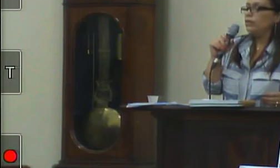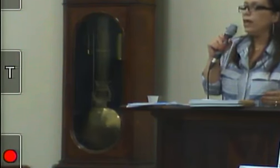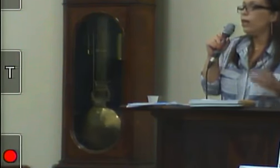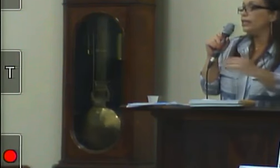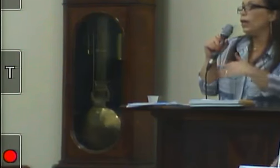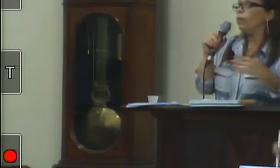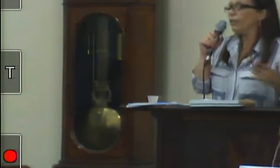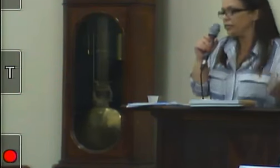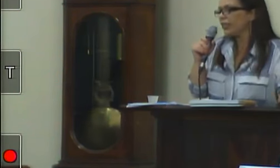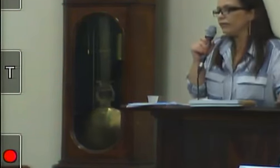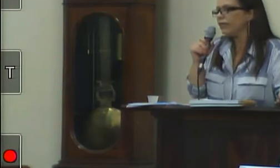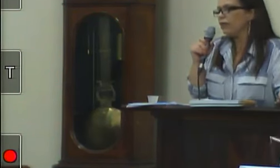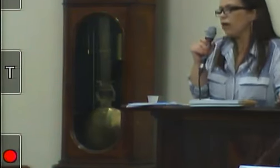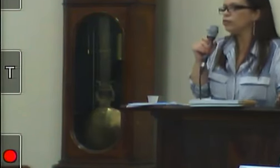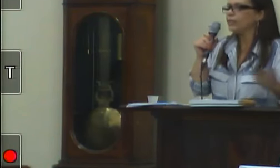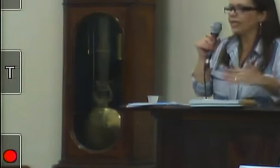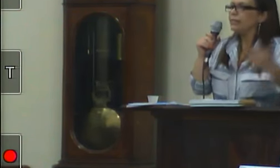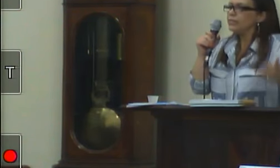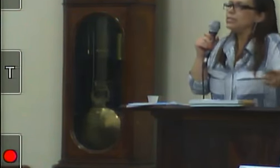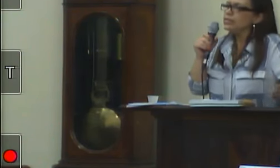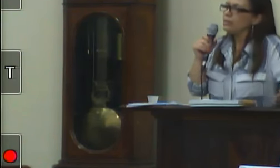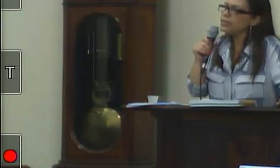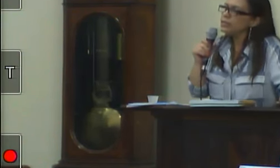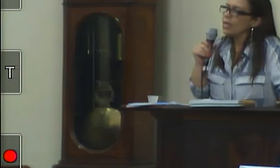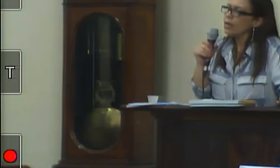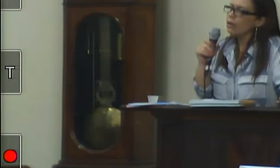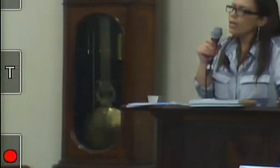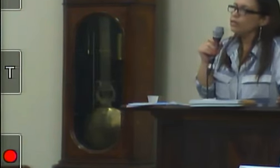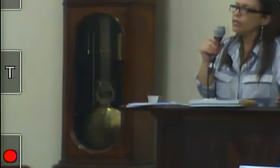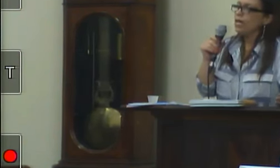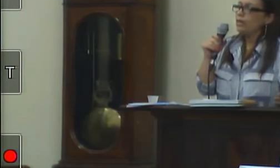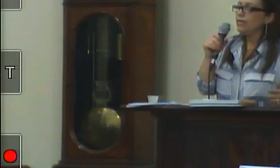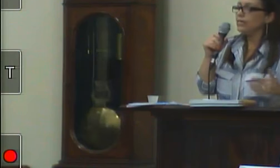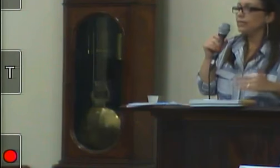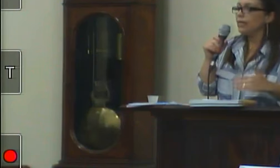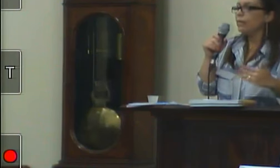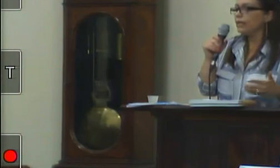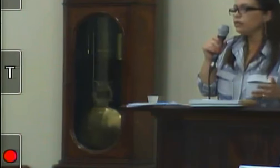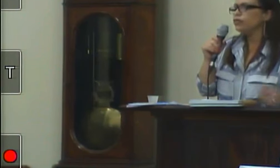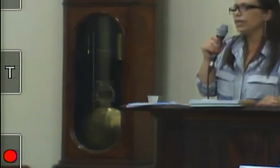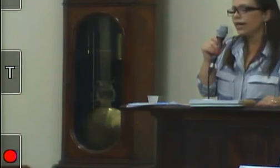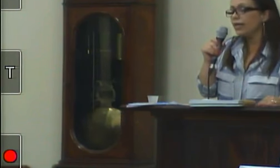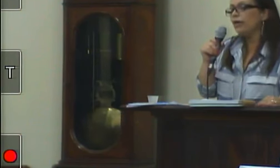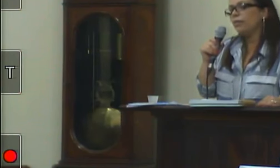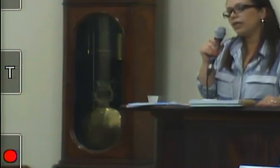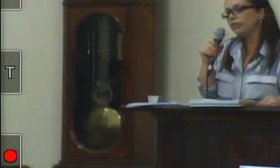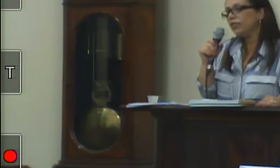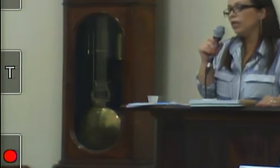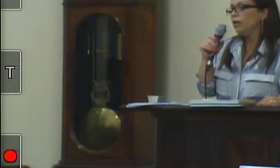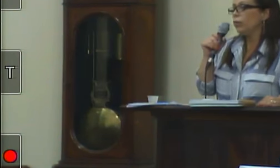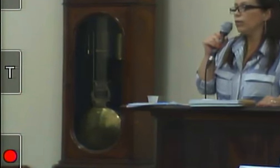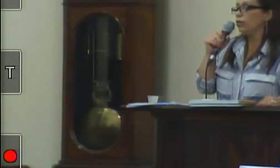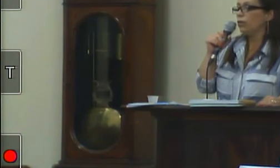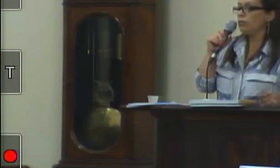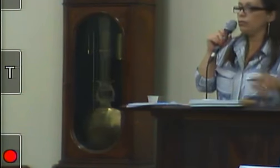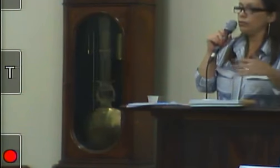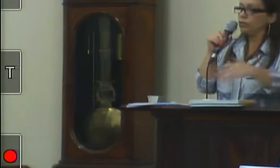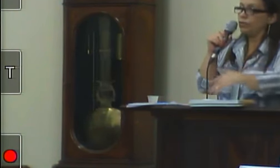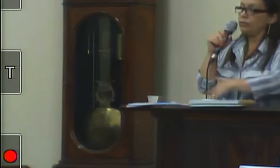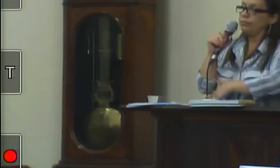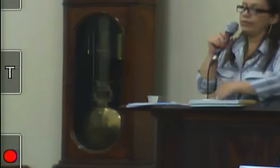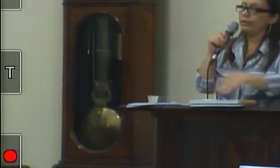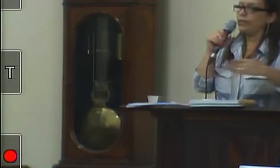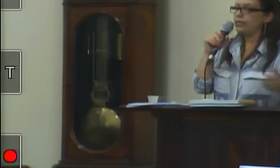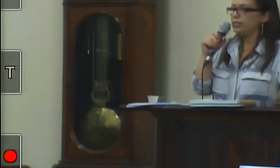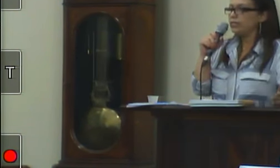minha pergunta. Não a não prescrever, lógico, porque quem precisa realmente. Caríssimo. Mas até para questionar e realmente. Porque como a